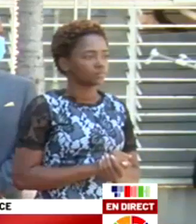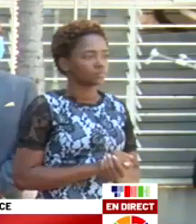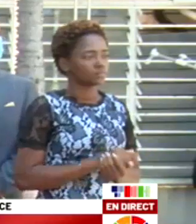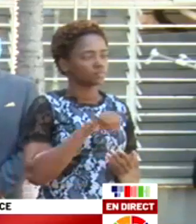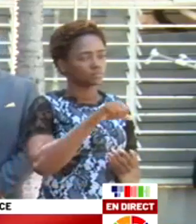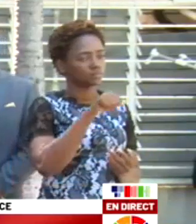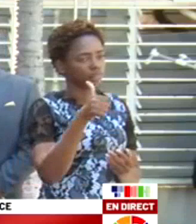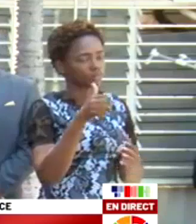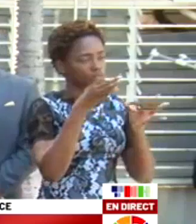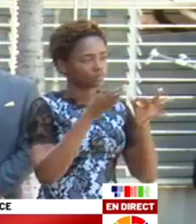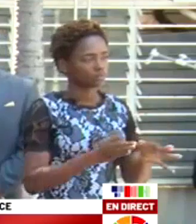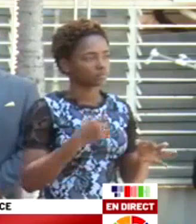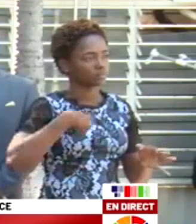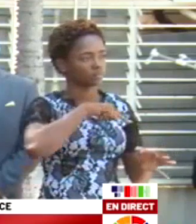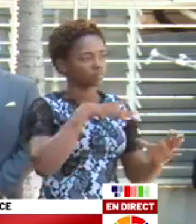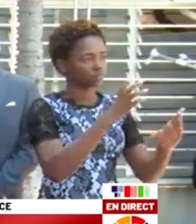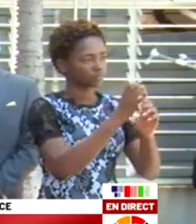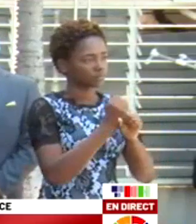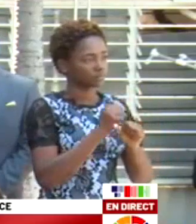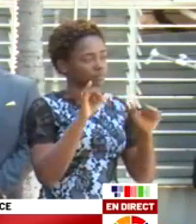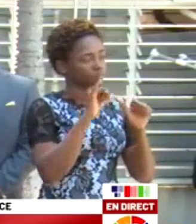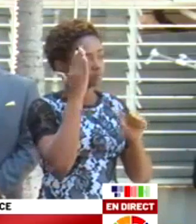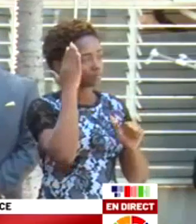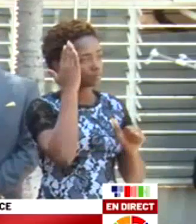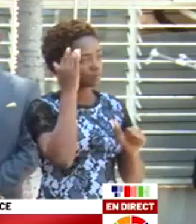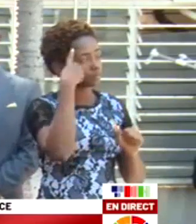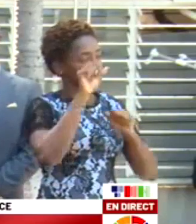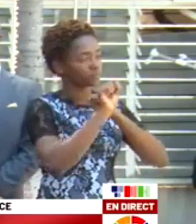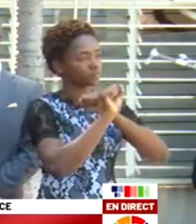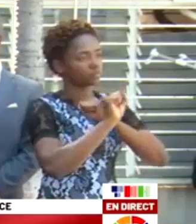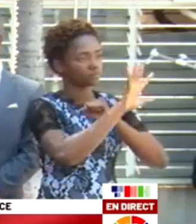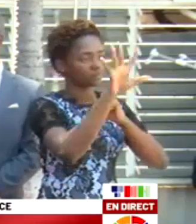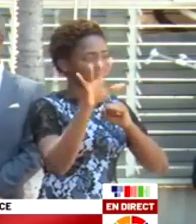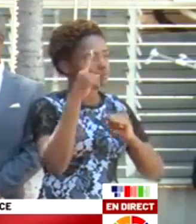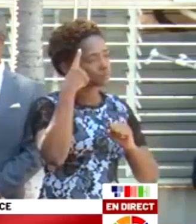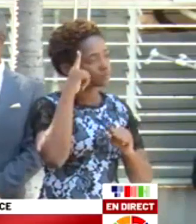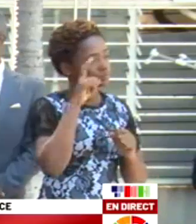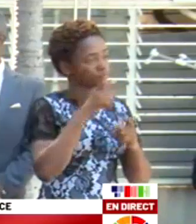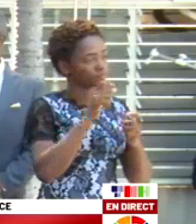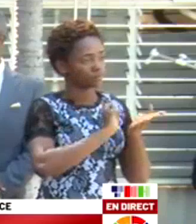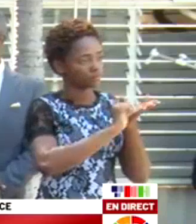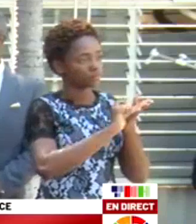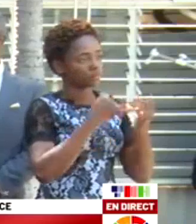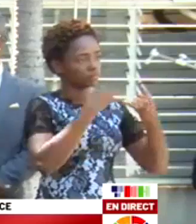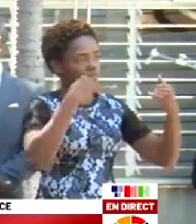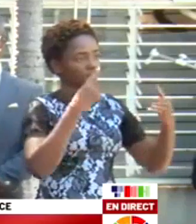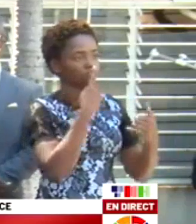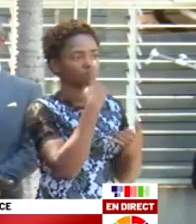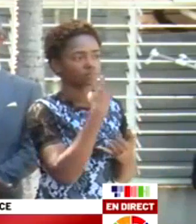L'autre décision nous prend, même si nous connaissons pour affaire coronavirus, nous écrivons en ligne rouge, en ligne téléphone